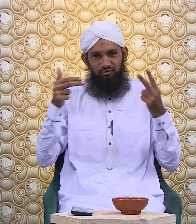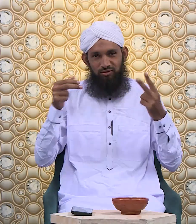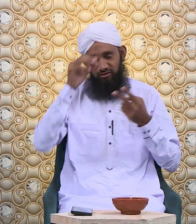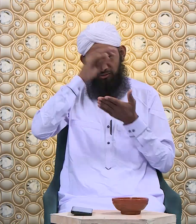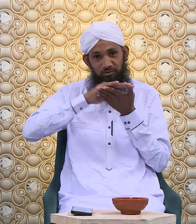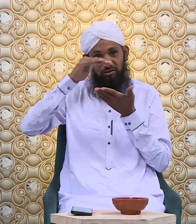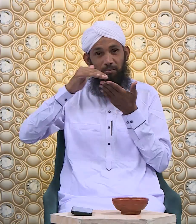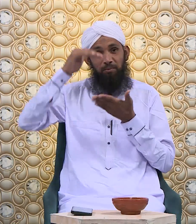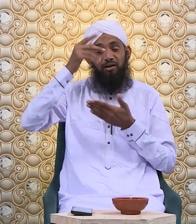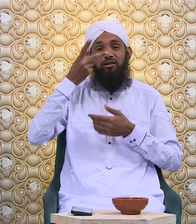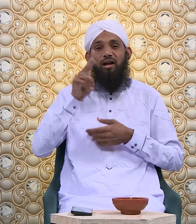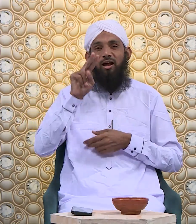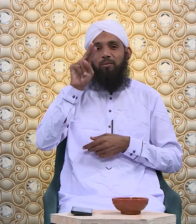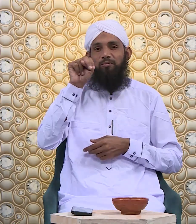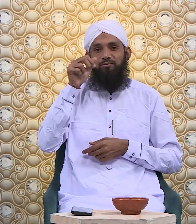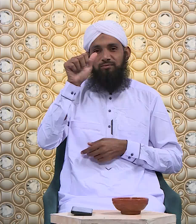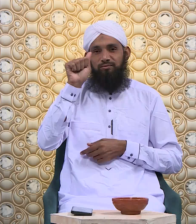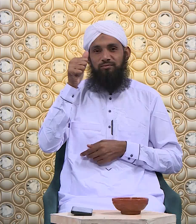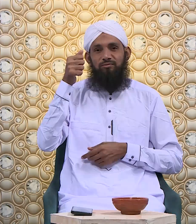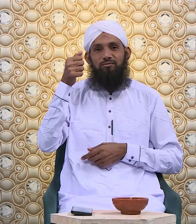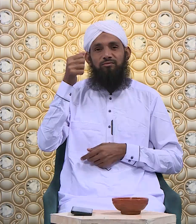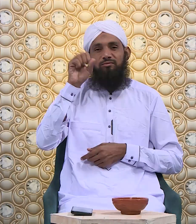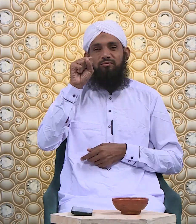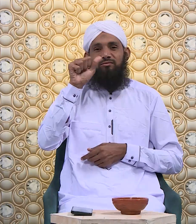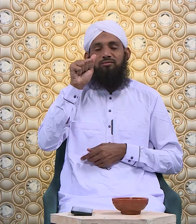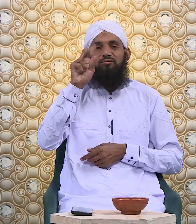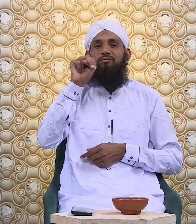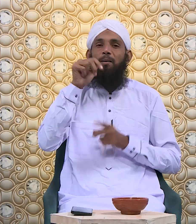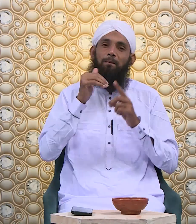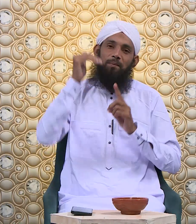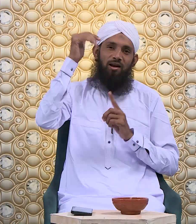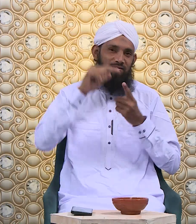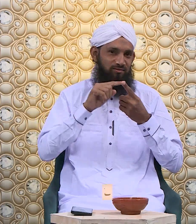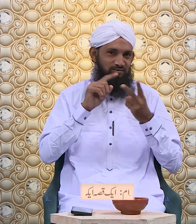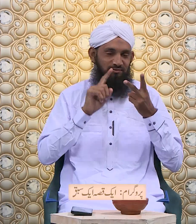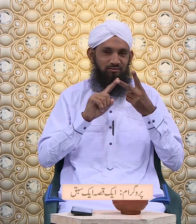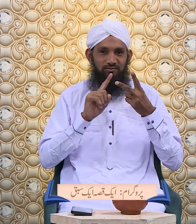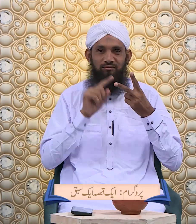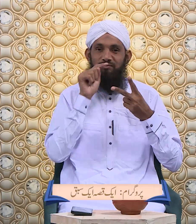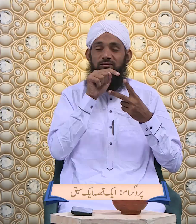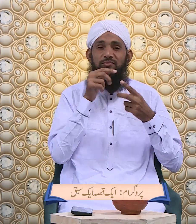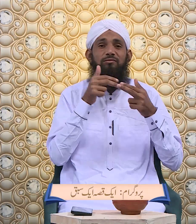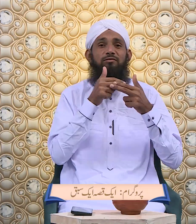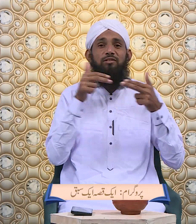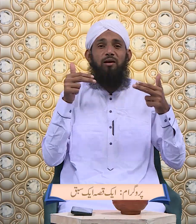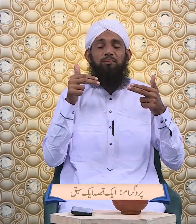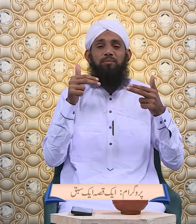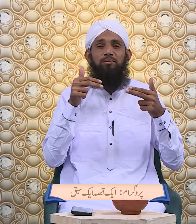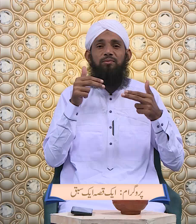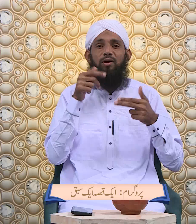حضرت سیدنا امام حسن مجتبہ رضی اللہ عنہ ہیں آپ رضی اللہ تعالی عنہ کی کنیت ابو محمد ہے اور